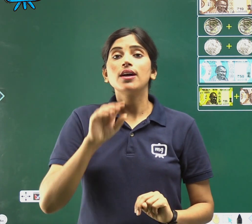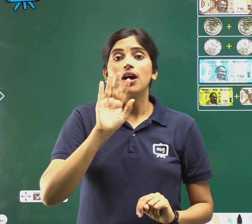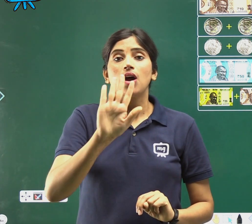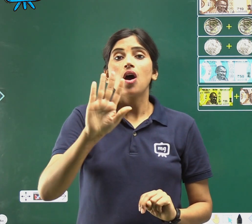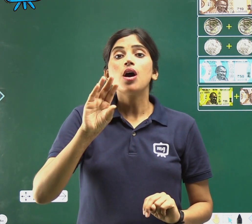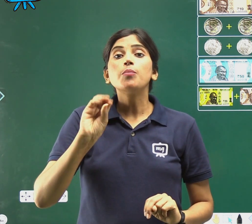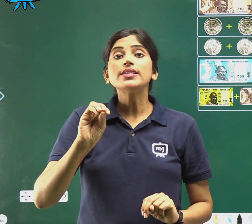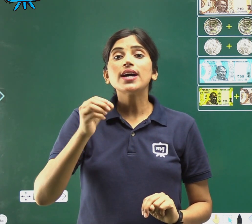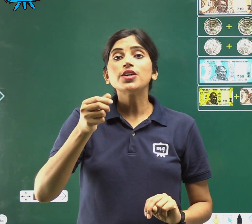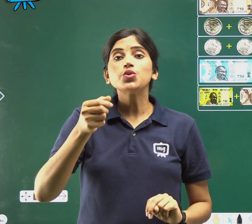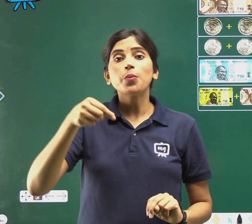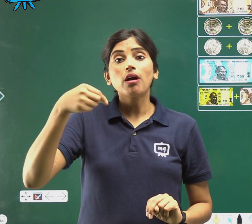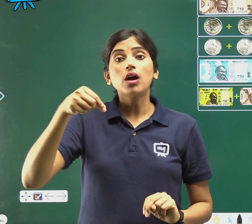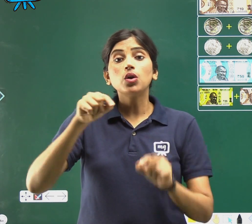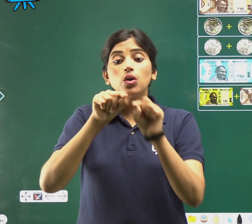50 रुपए का नोट